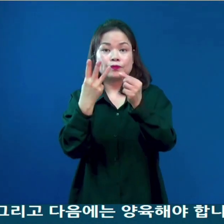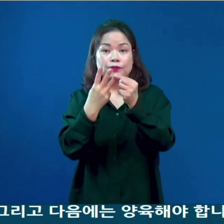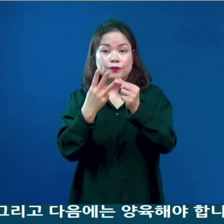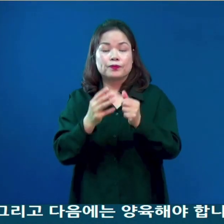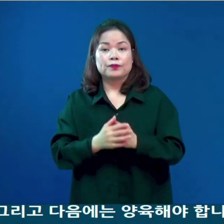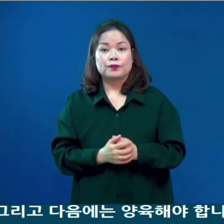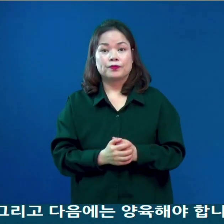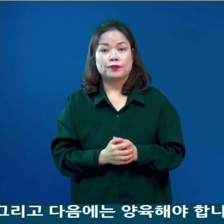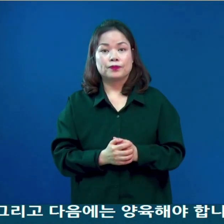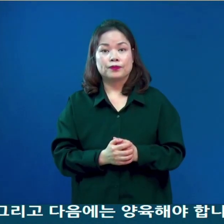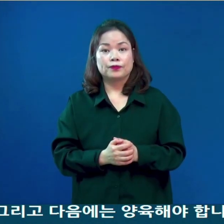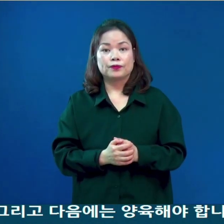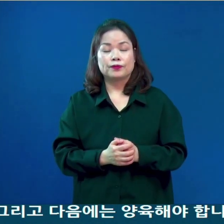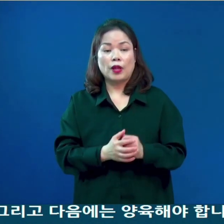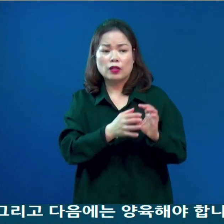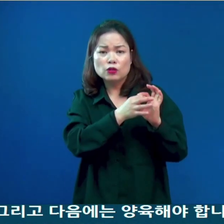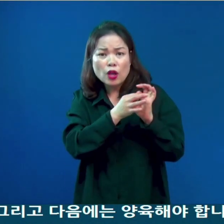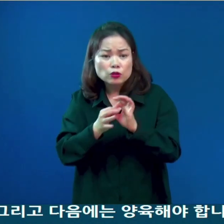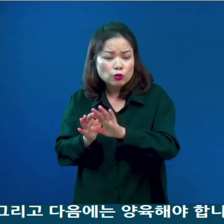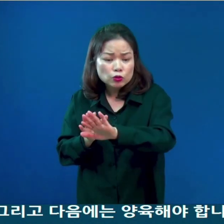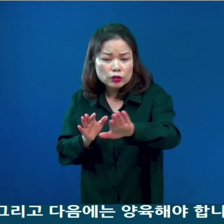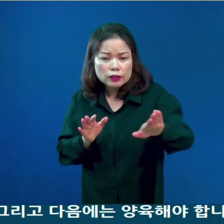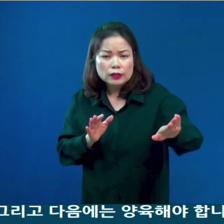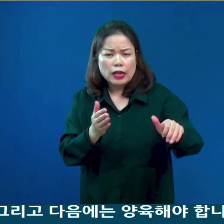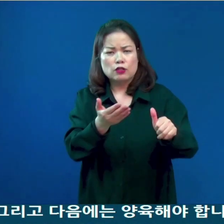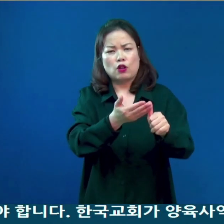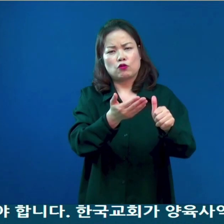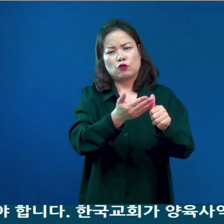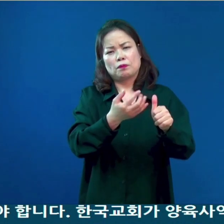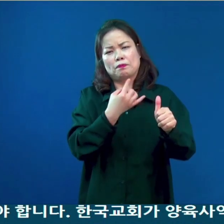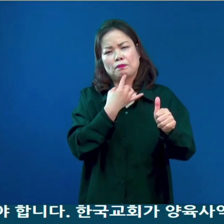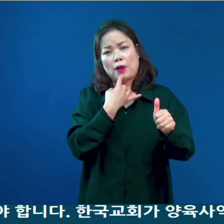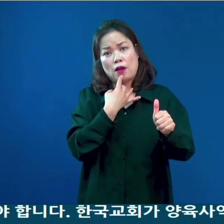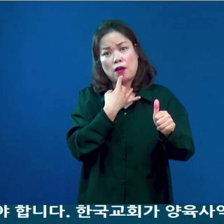있습니다. 계속해서 우리는 양육만 하려고 그러는